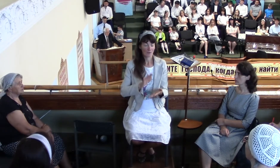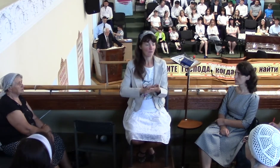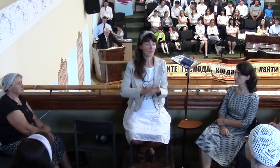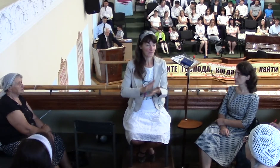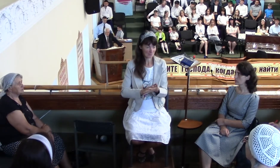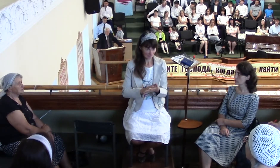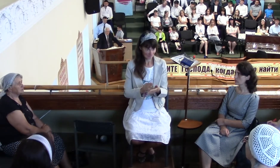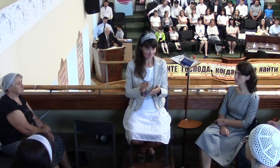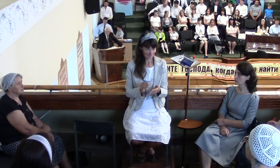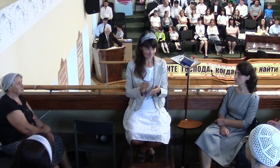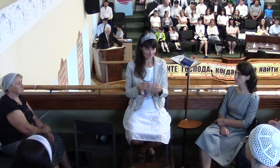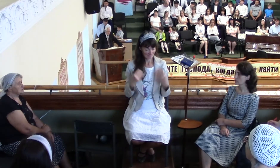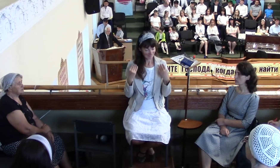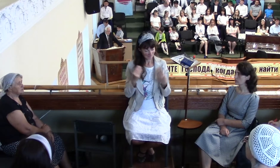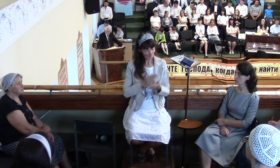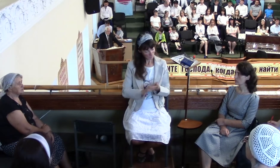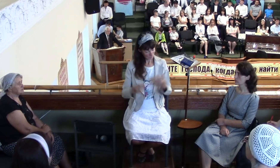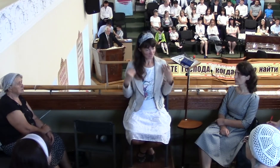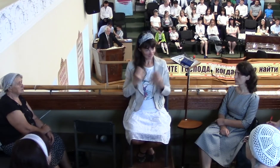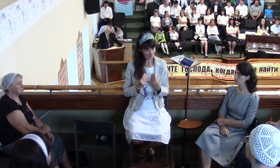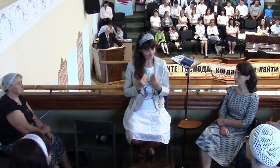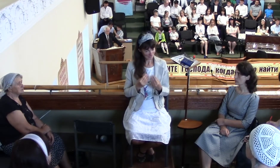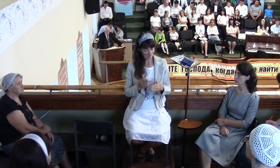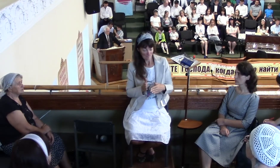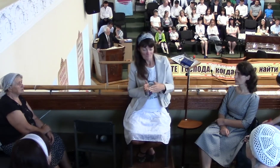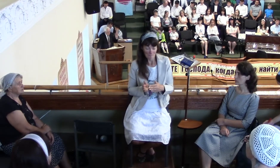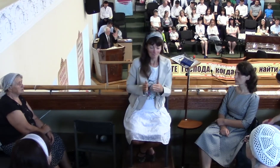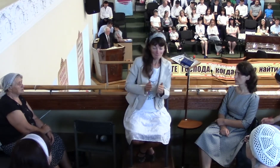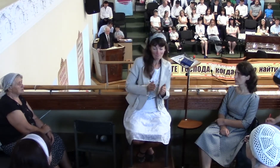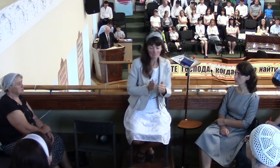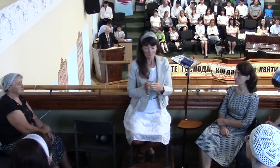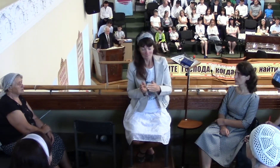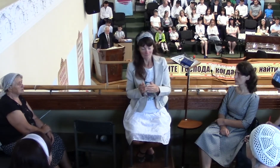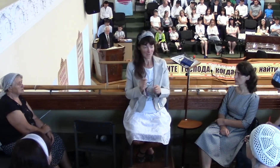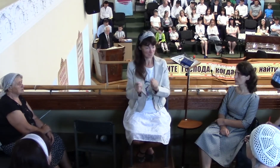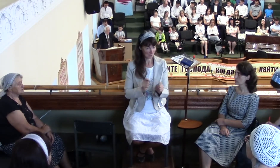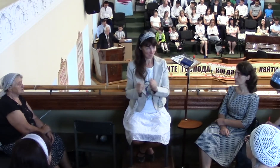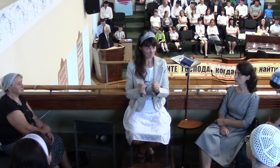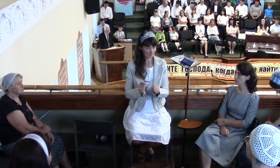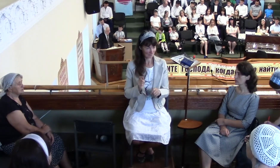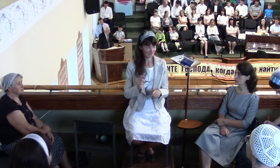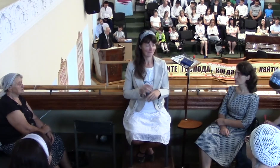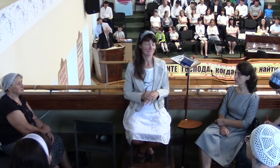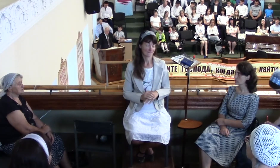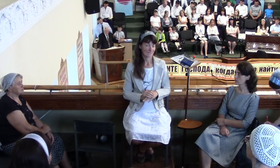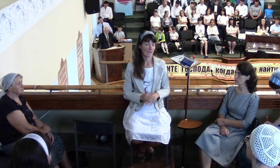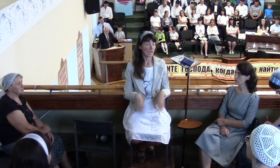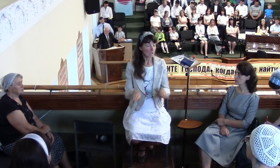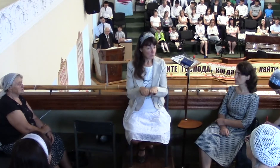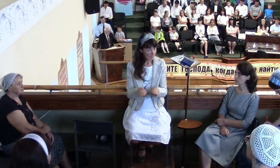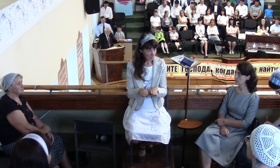многие. Чистое нужно беречь. И вот поэтому воспоминания страданий нашего Господа Иисуса